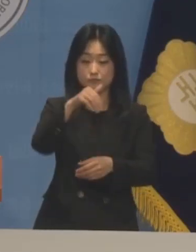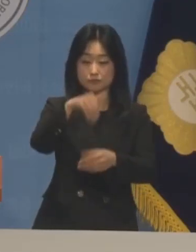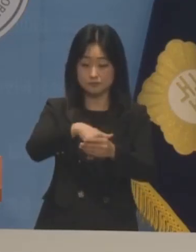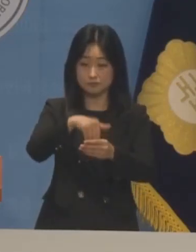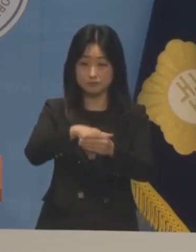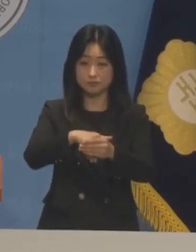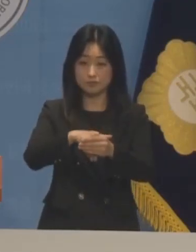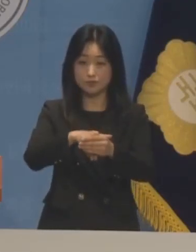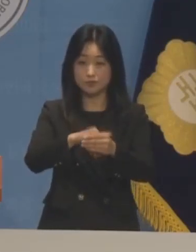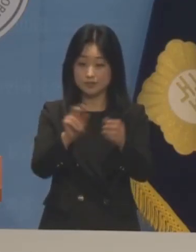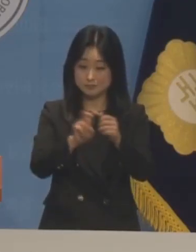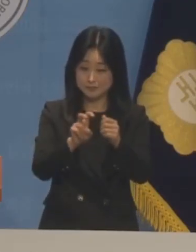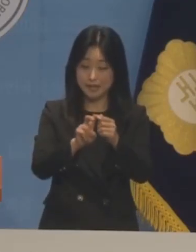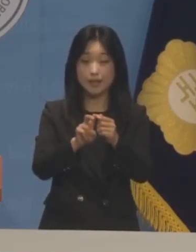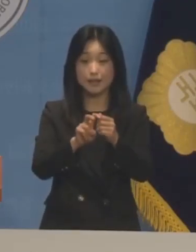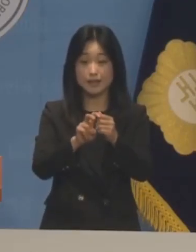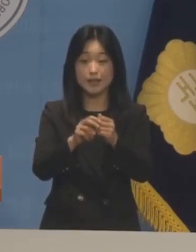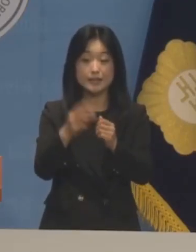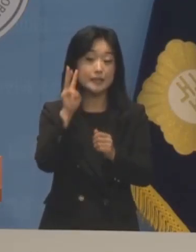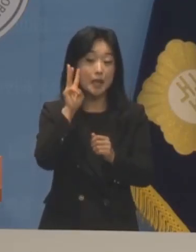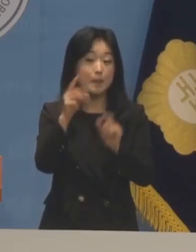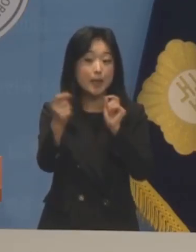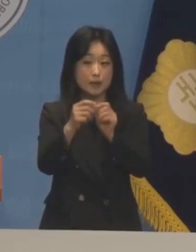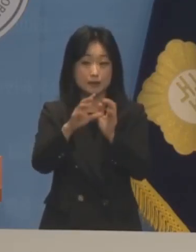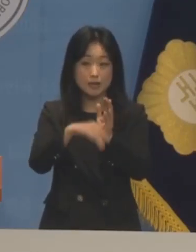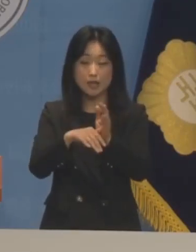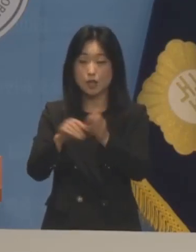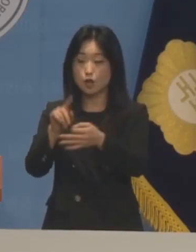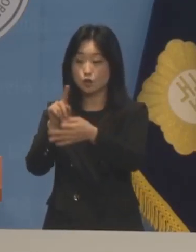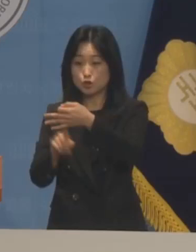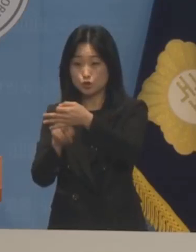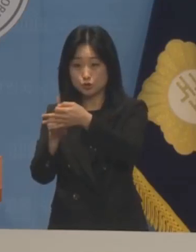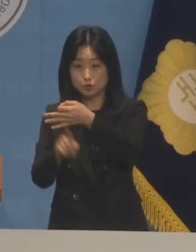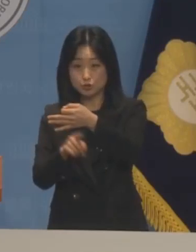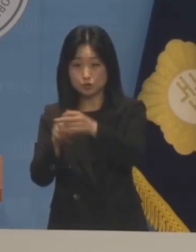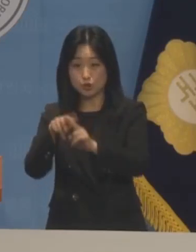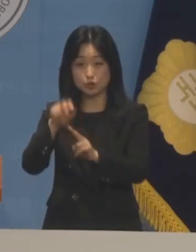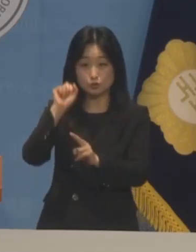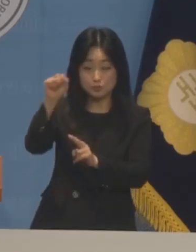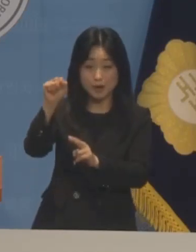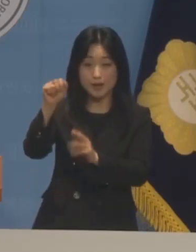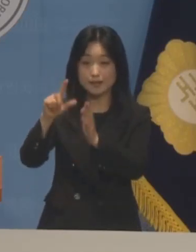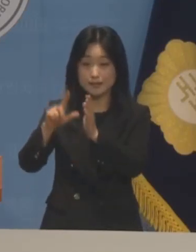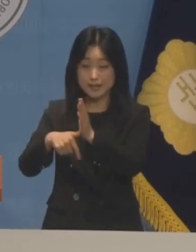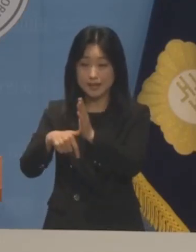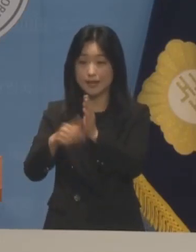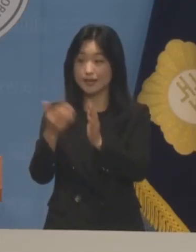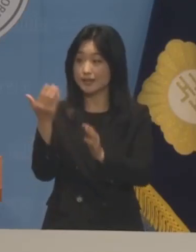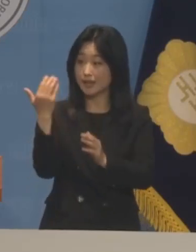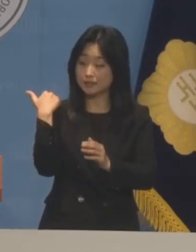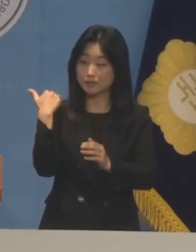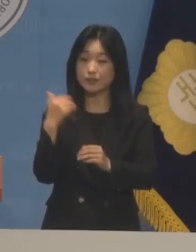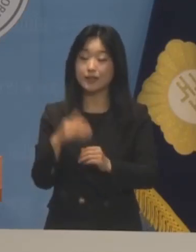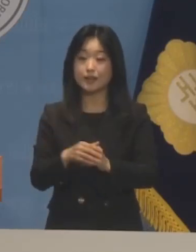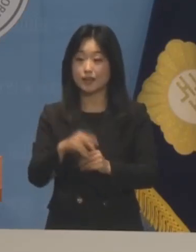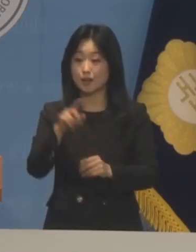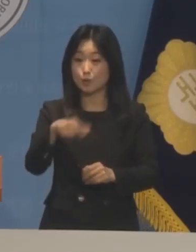앞두고 윤석열 국민의힘 후보가 2011년 대검 중수 이과장 시절에